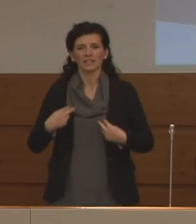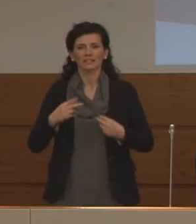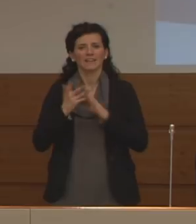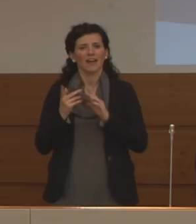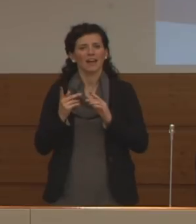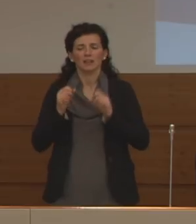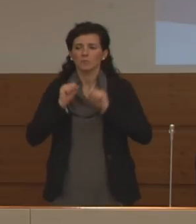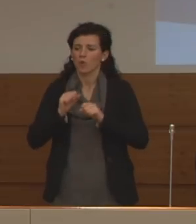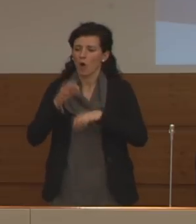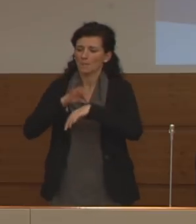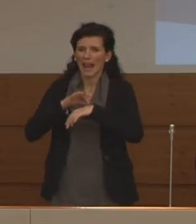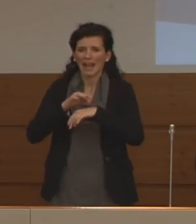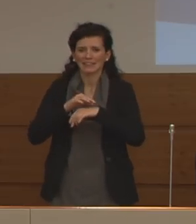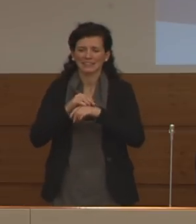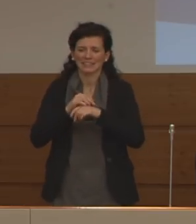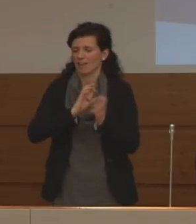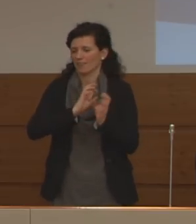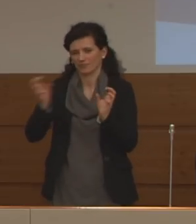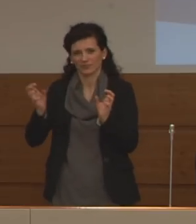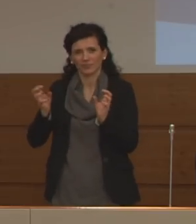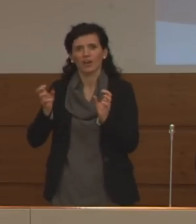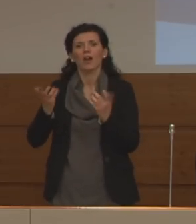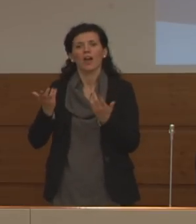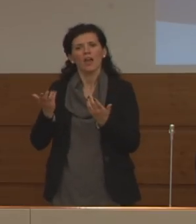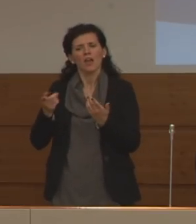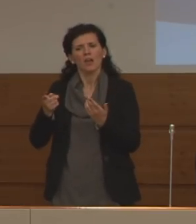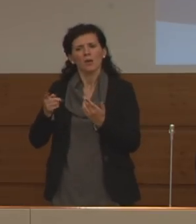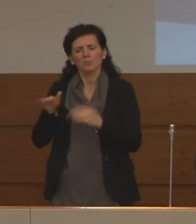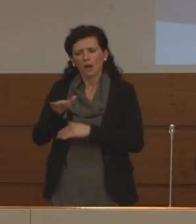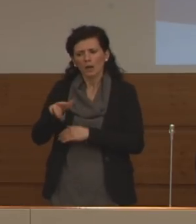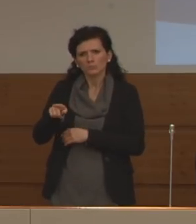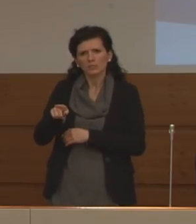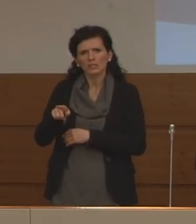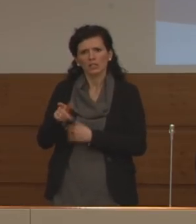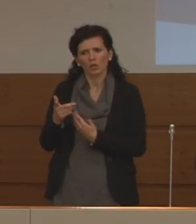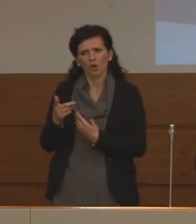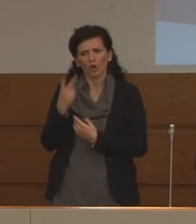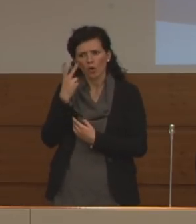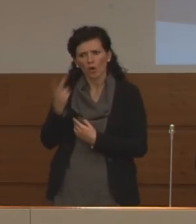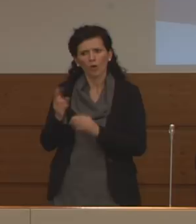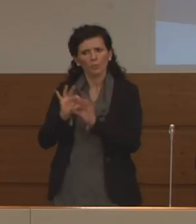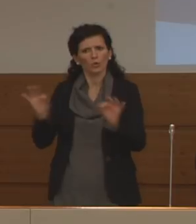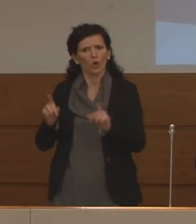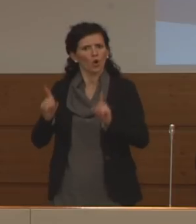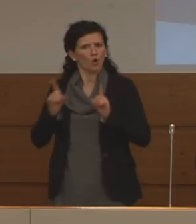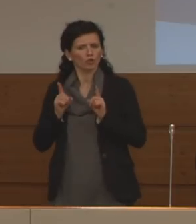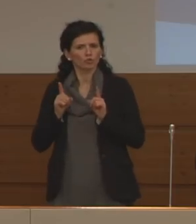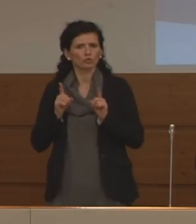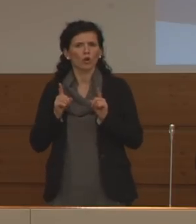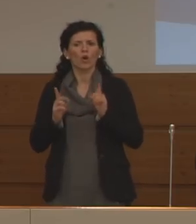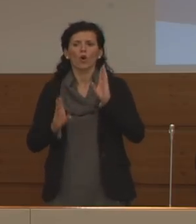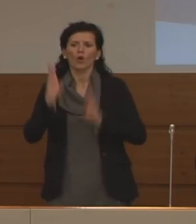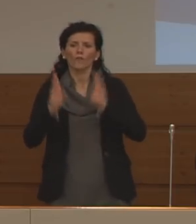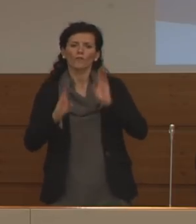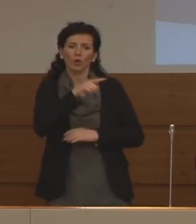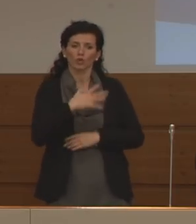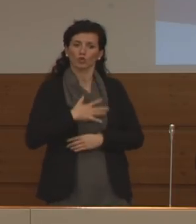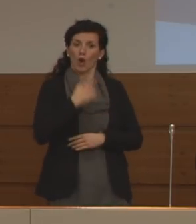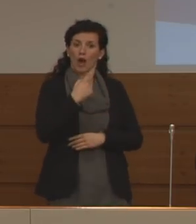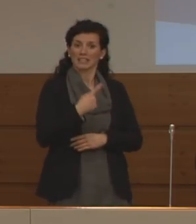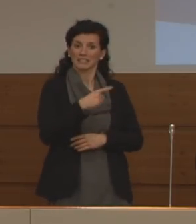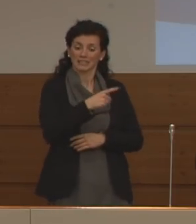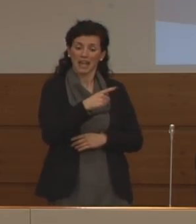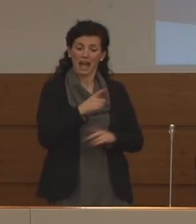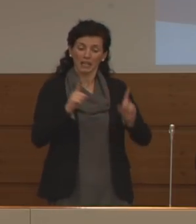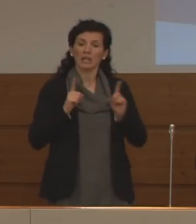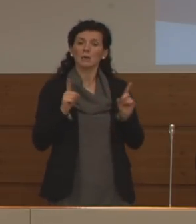anziani ed è noto che i soggetti più anziani hanno un tipo di risposte